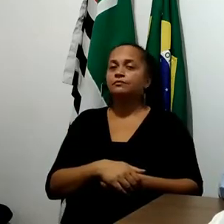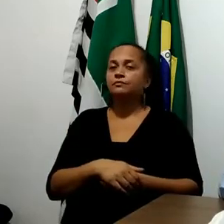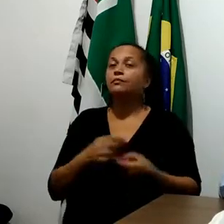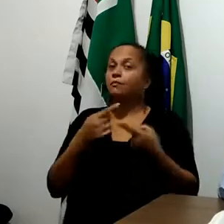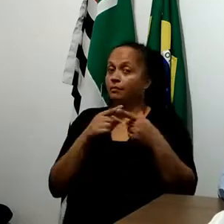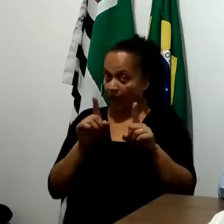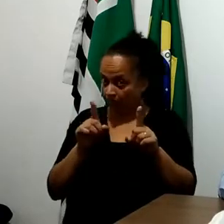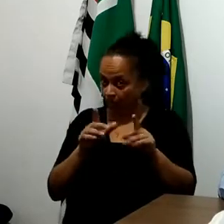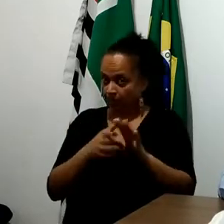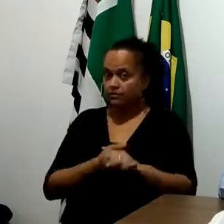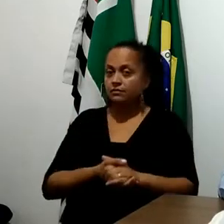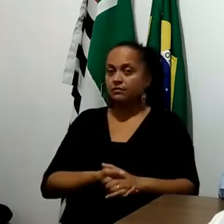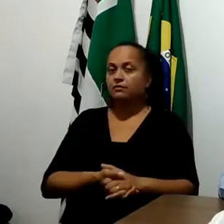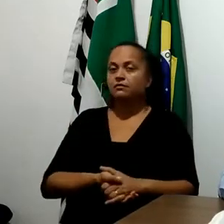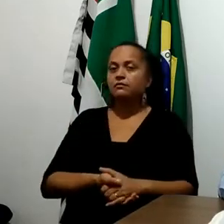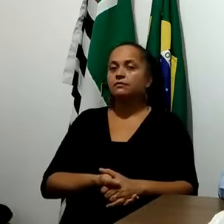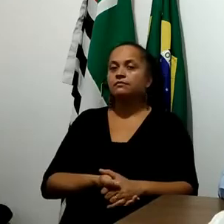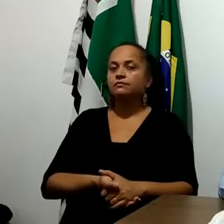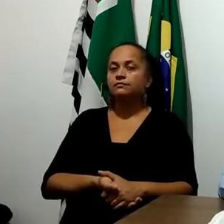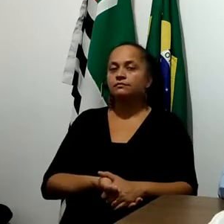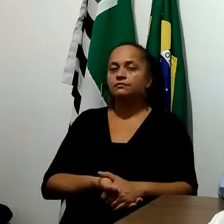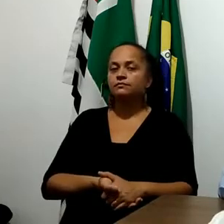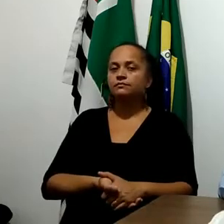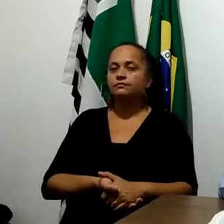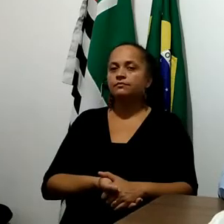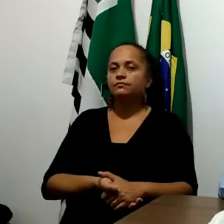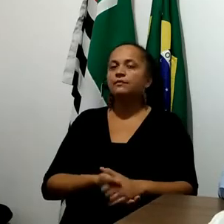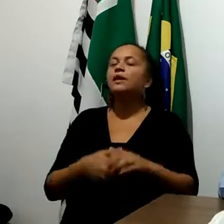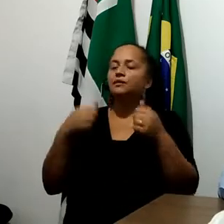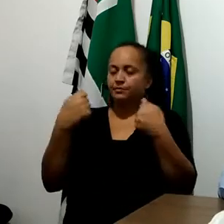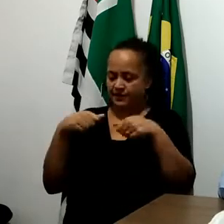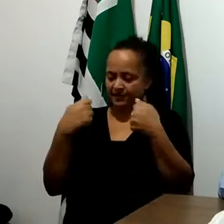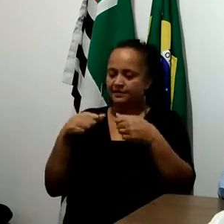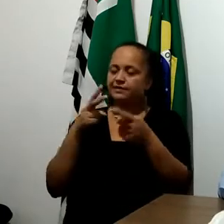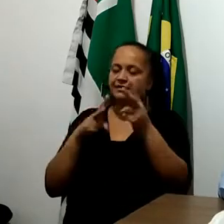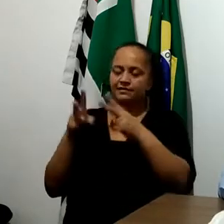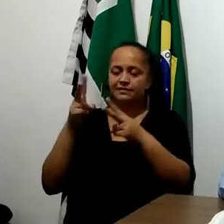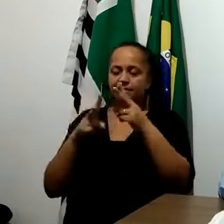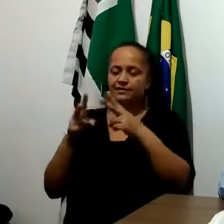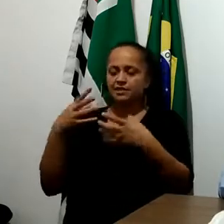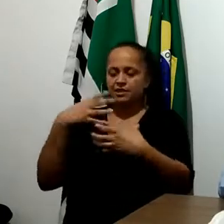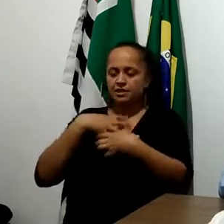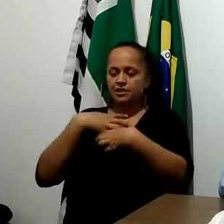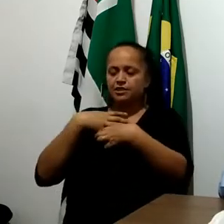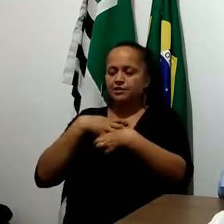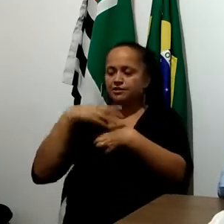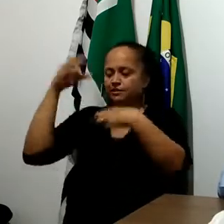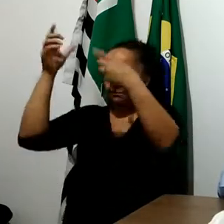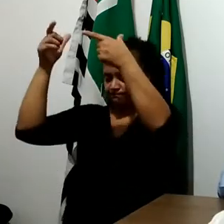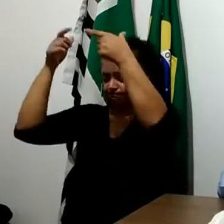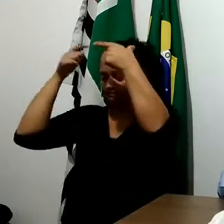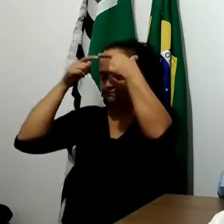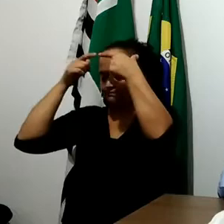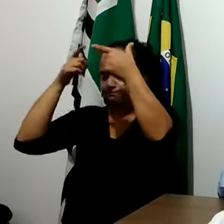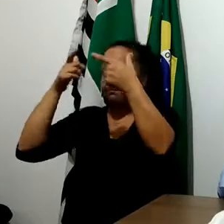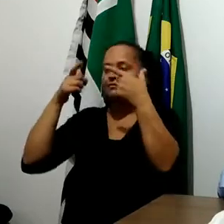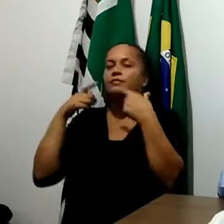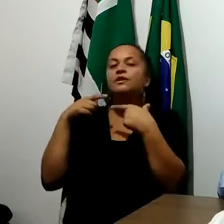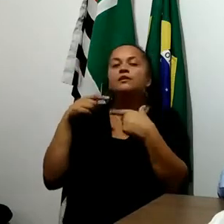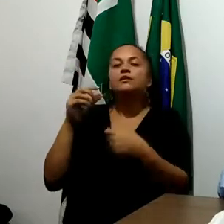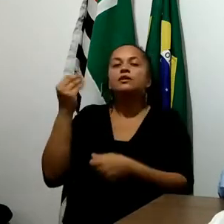Portanto, conselho do Paulo, tomai toda a armadura de Deus para que possais resistir no dia